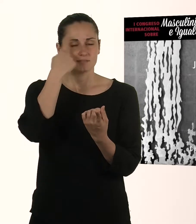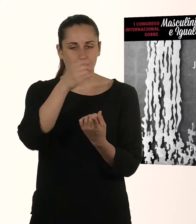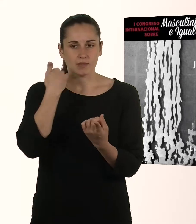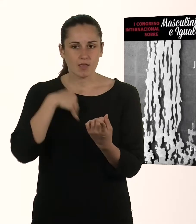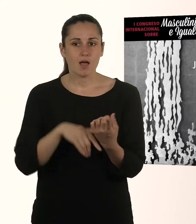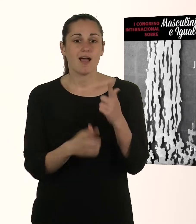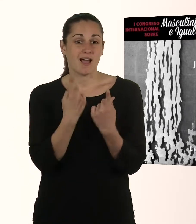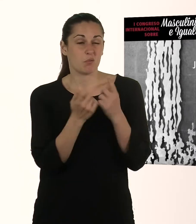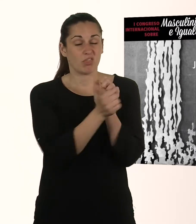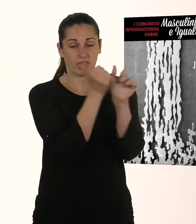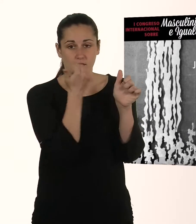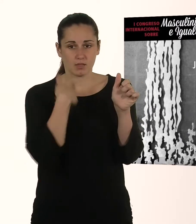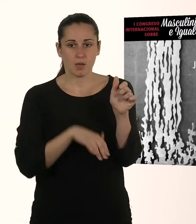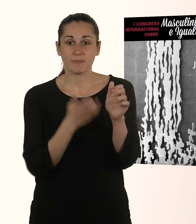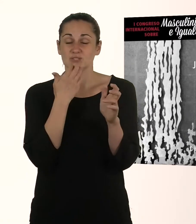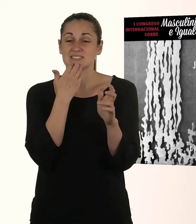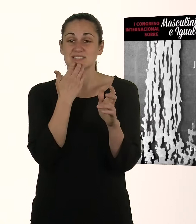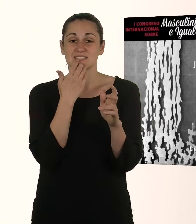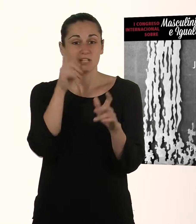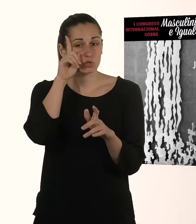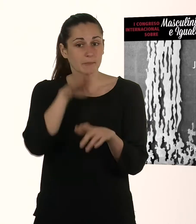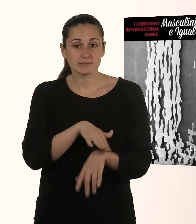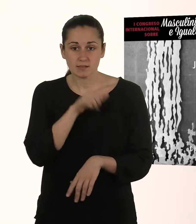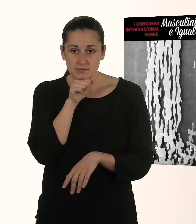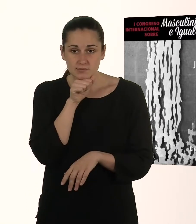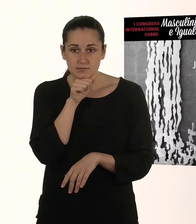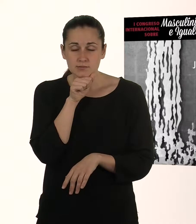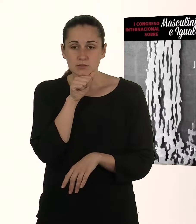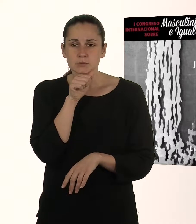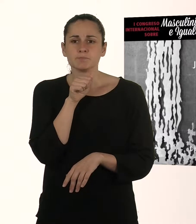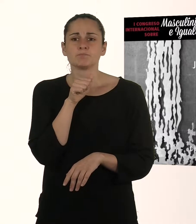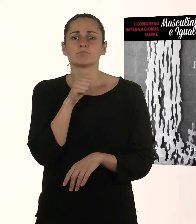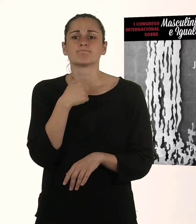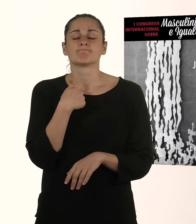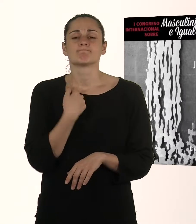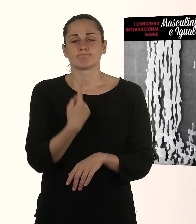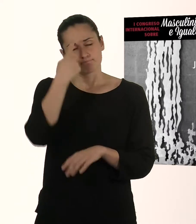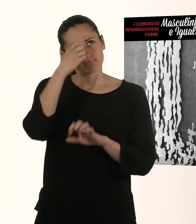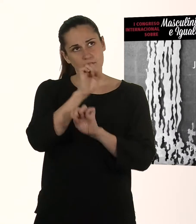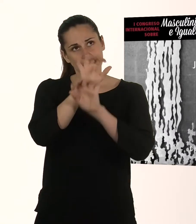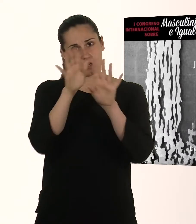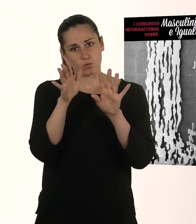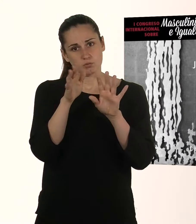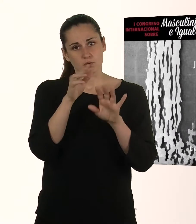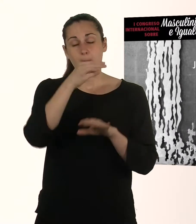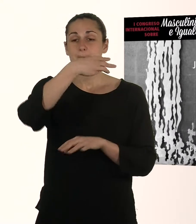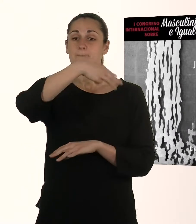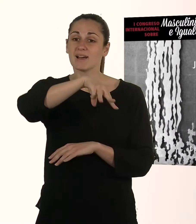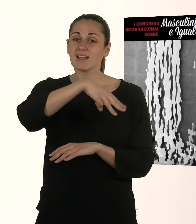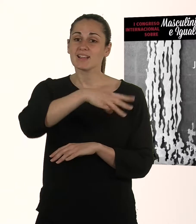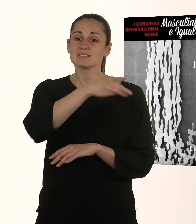quienes a lo mejor lo conocéis un poco menos, tenemos que tener en cuenta que Márquez